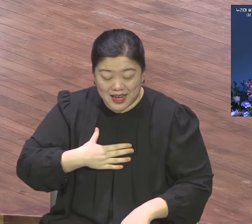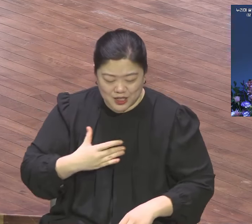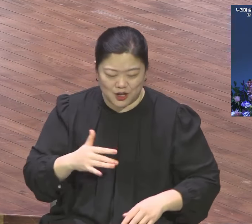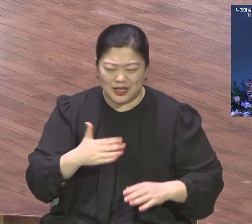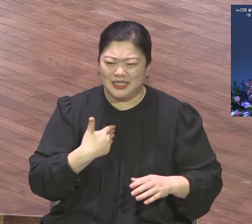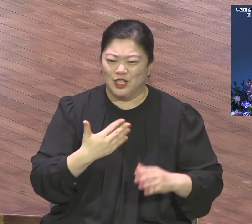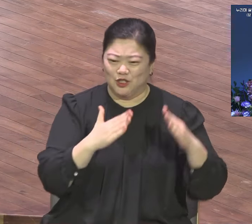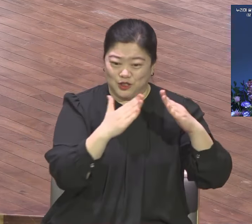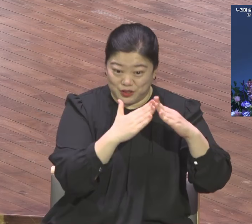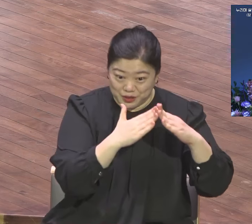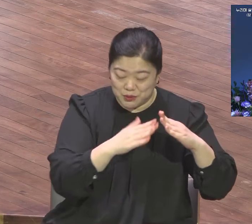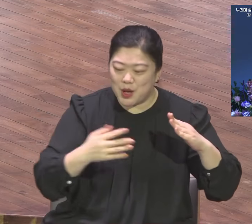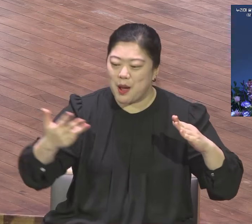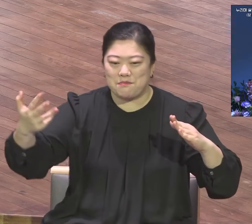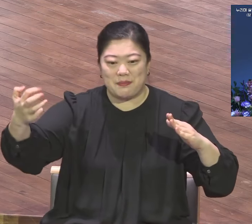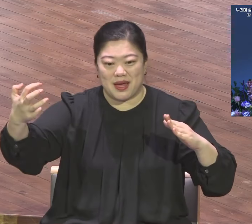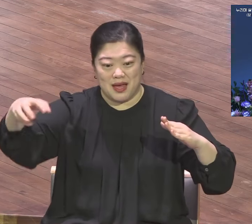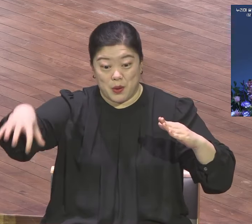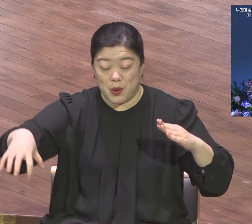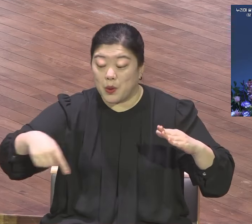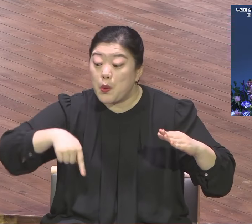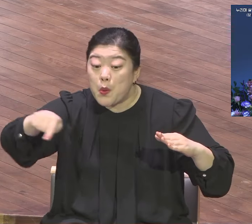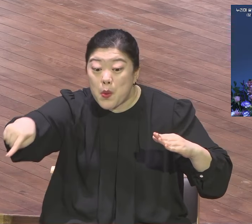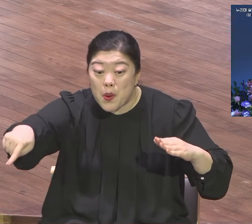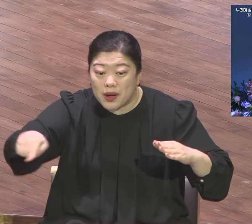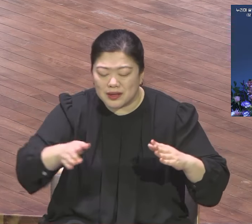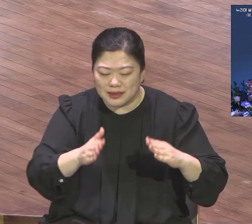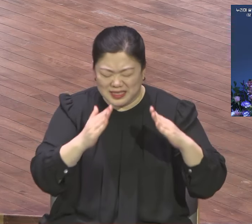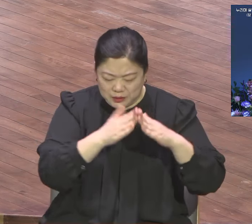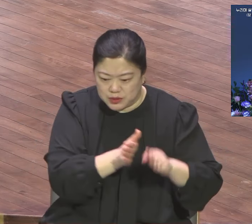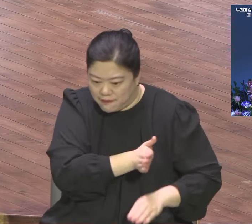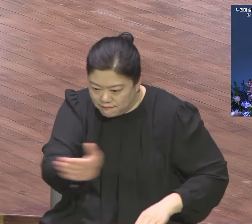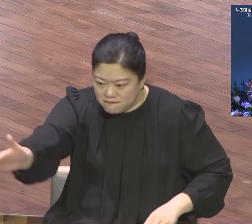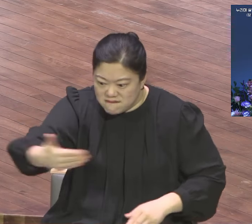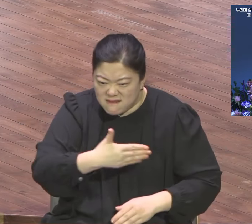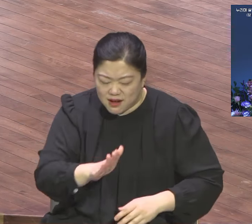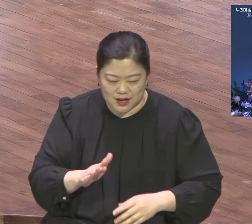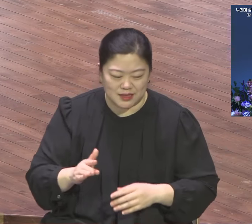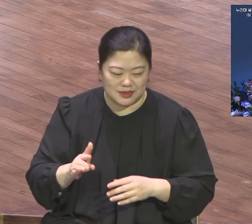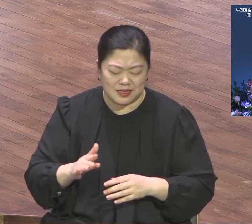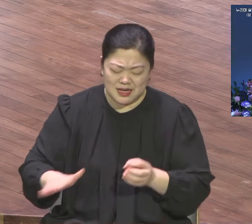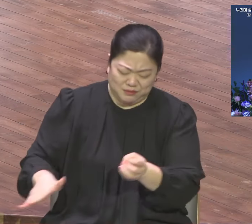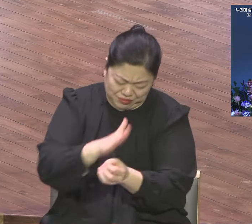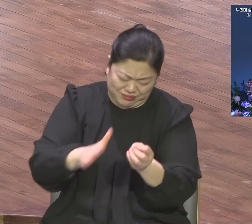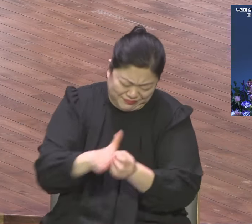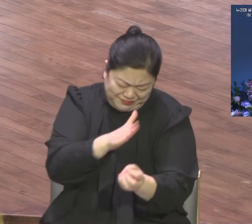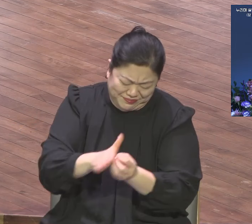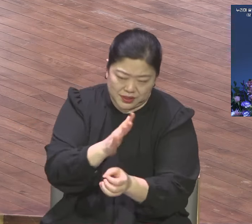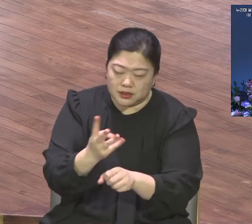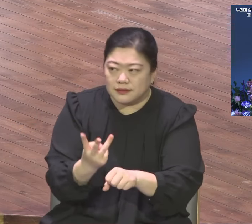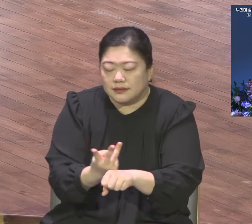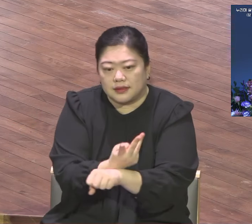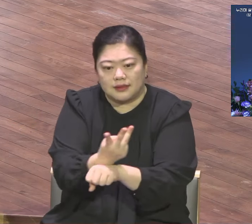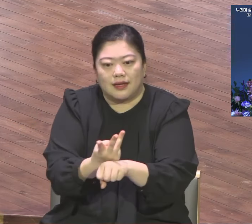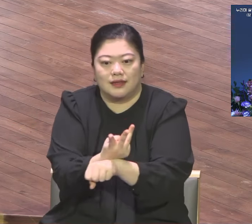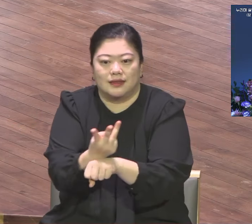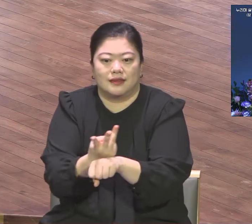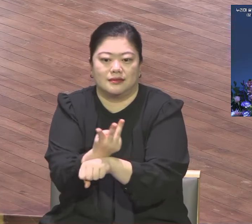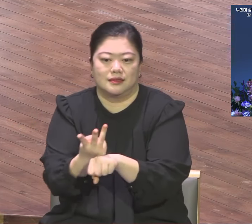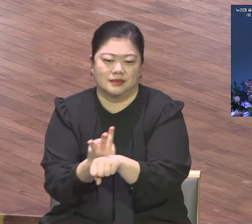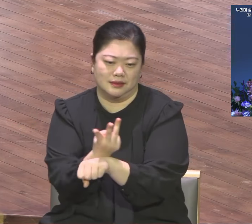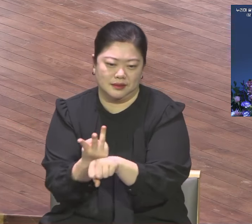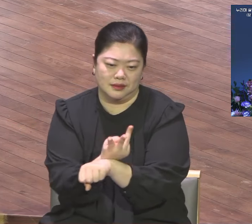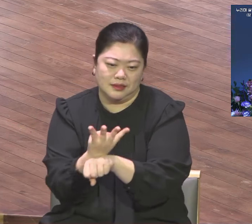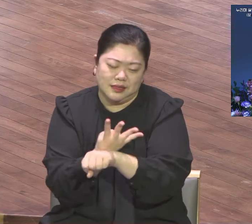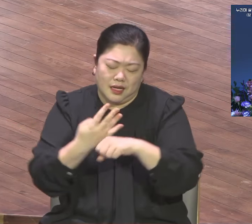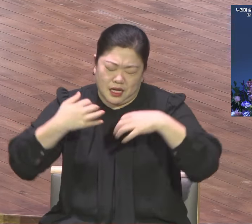종일 탁구 치고 월요일 하루 땀 쫙 빼고 탁구를 한 서너 시간 치고 막 온몸에 땀이